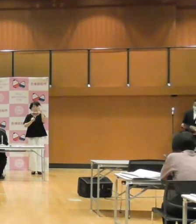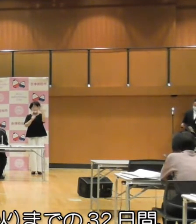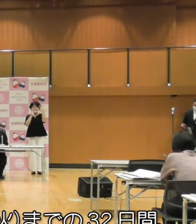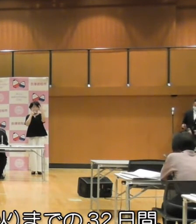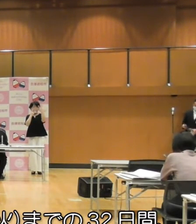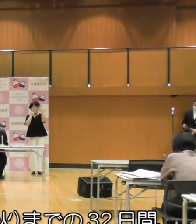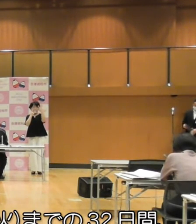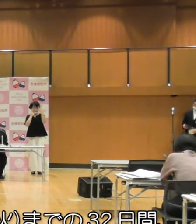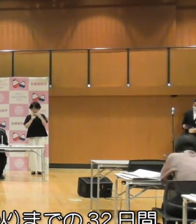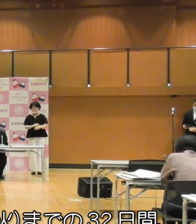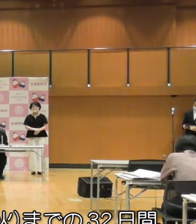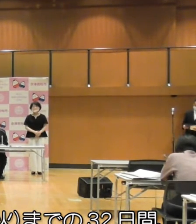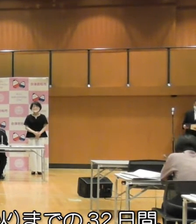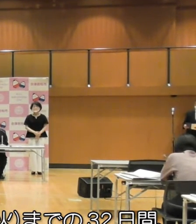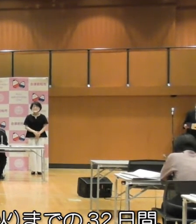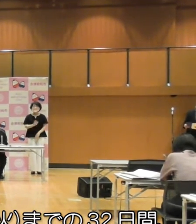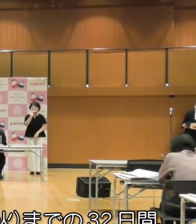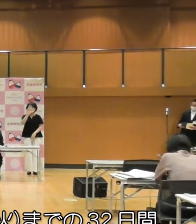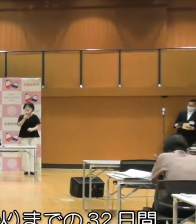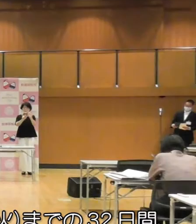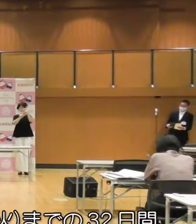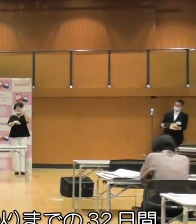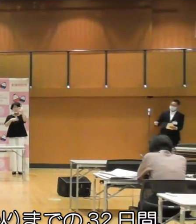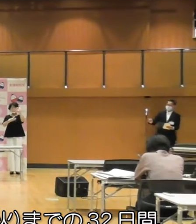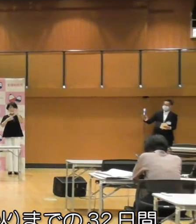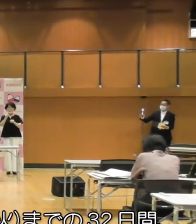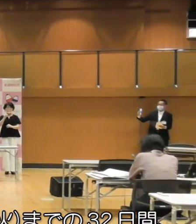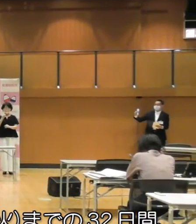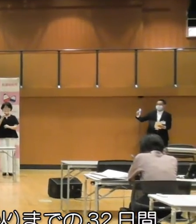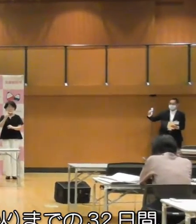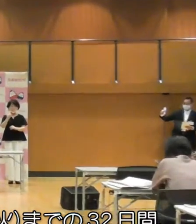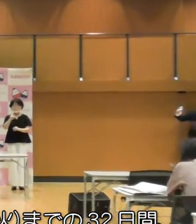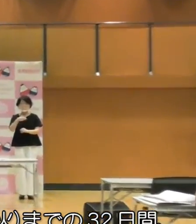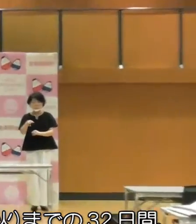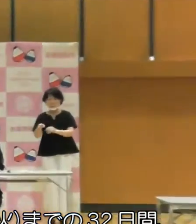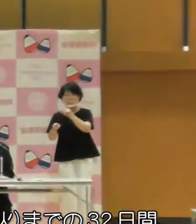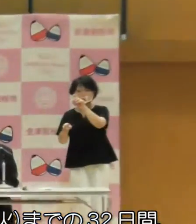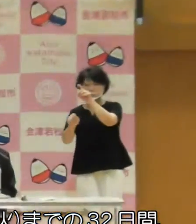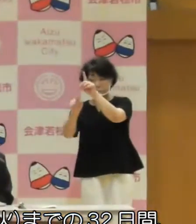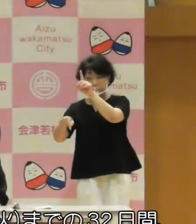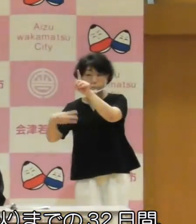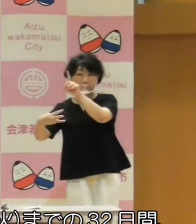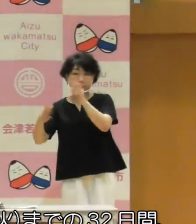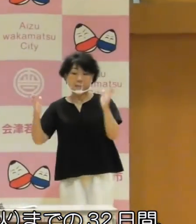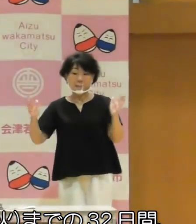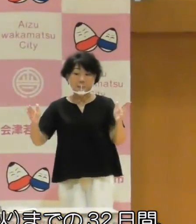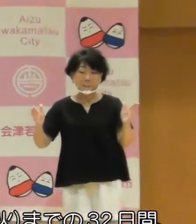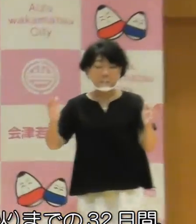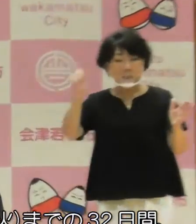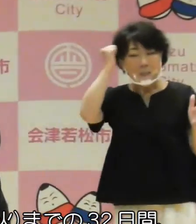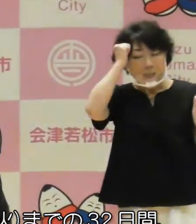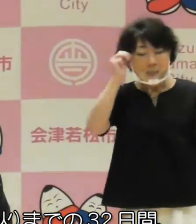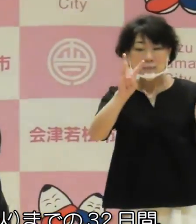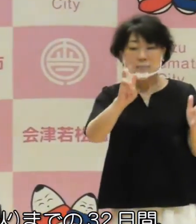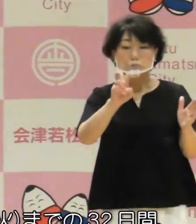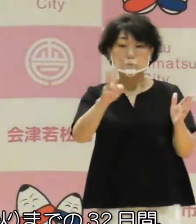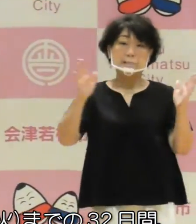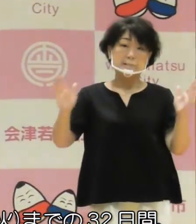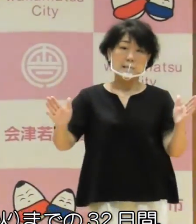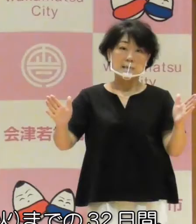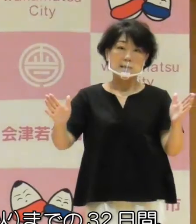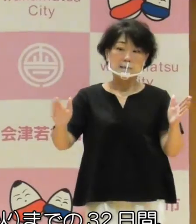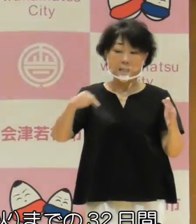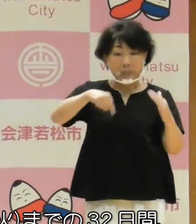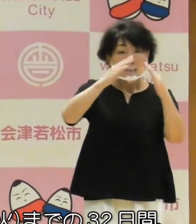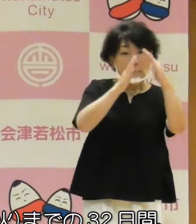が、今年は10月3日土曜日から11月3日火曜までの32日間、会津稽